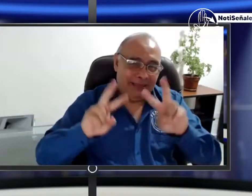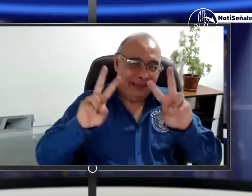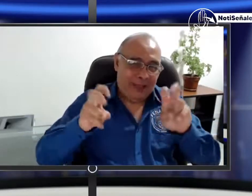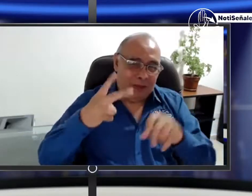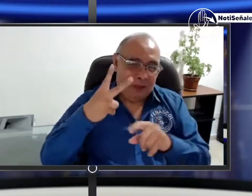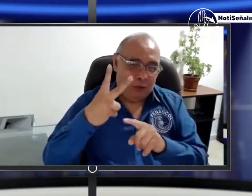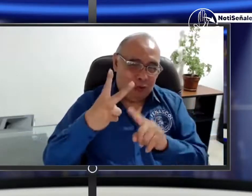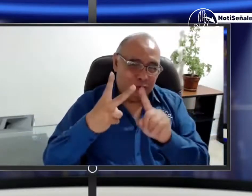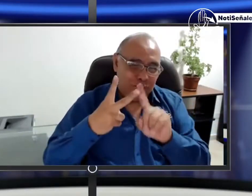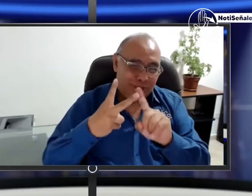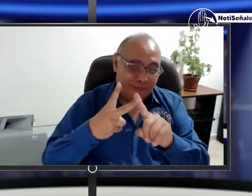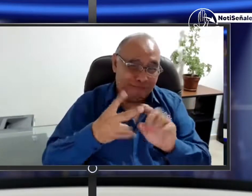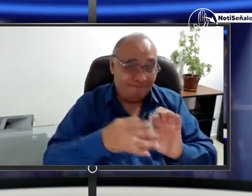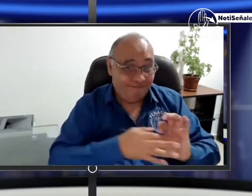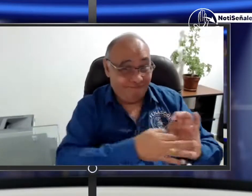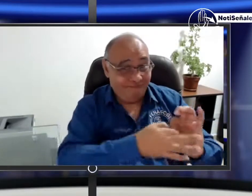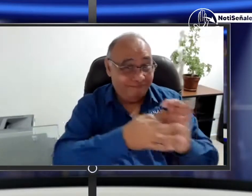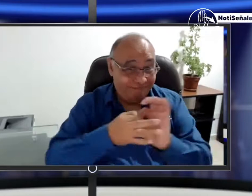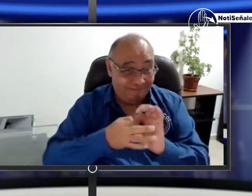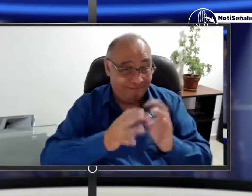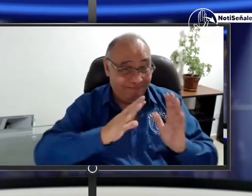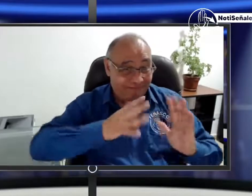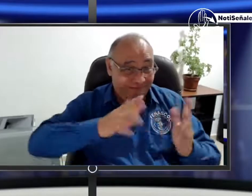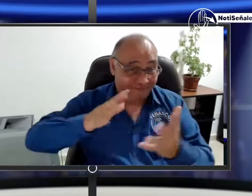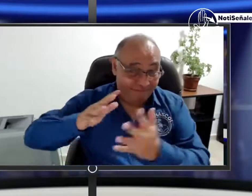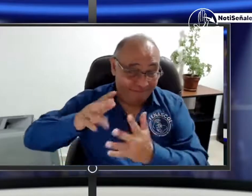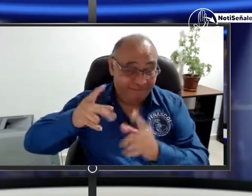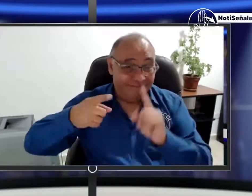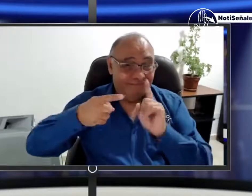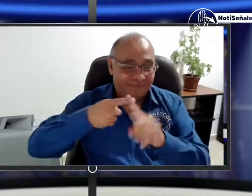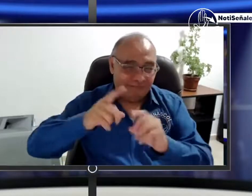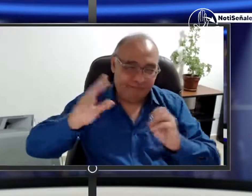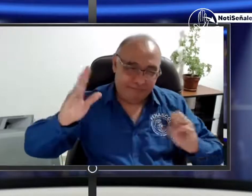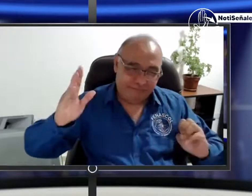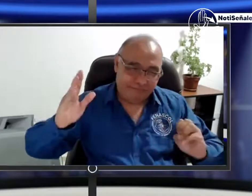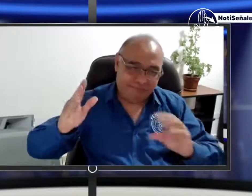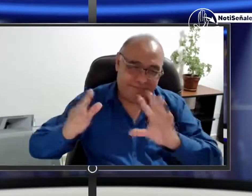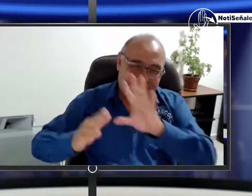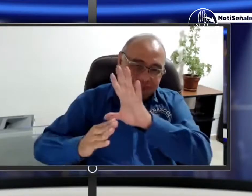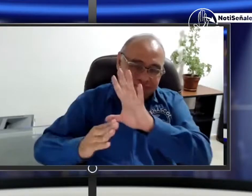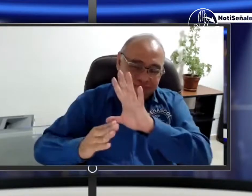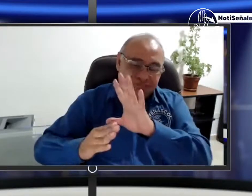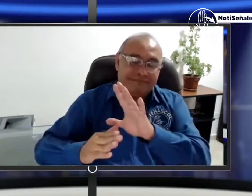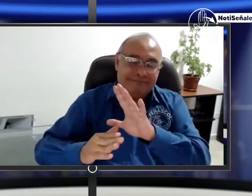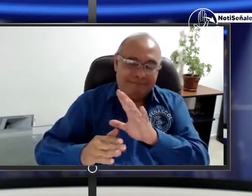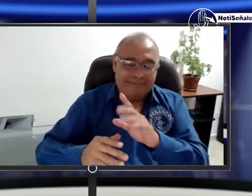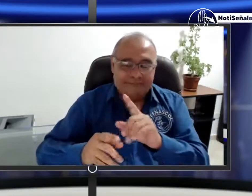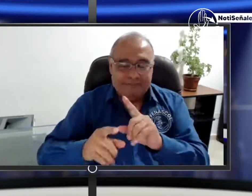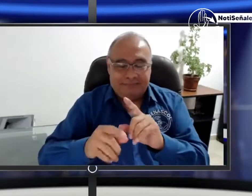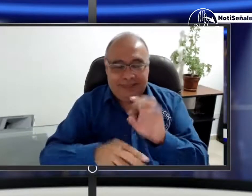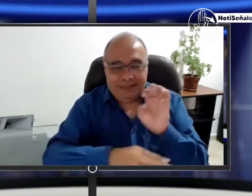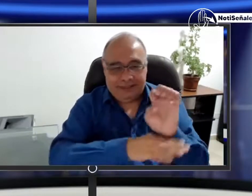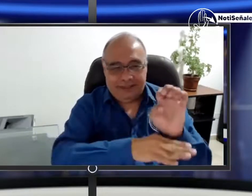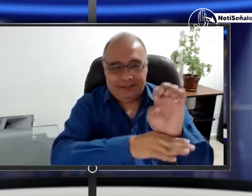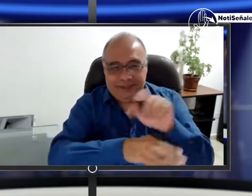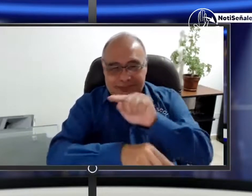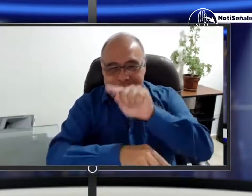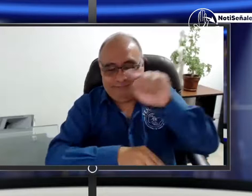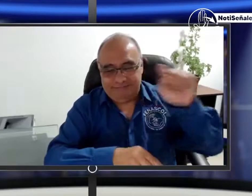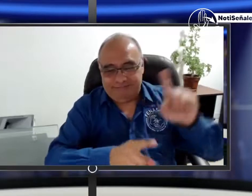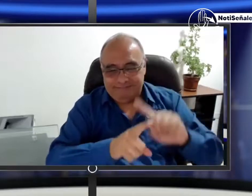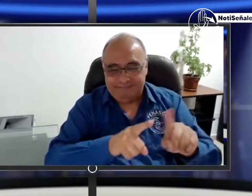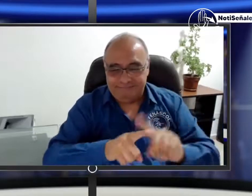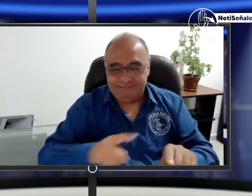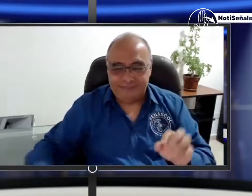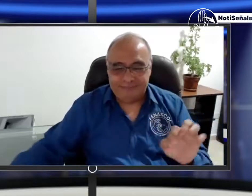de una alianza con distintas personas aliados oyentes y tenemos